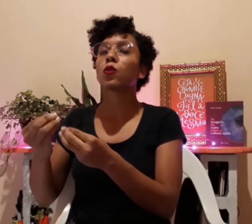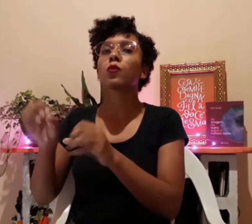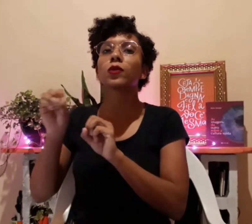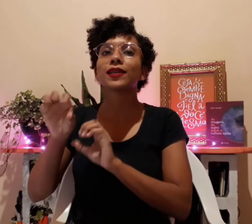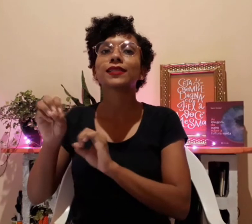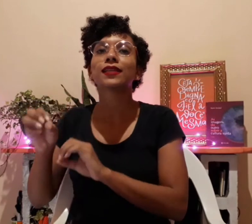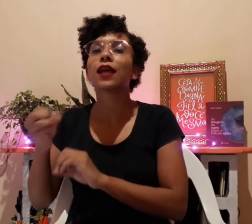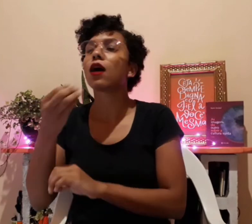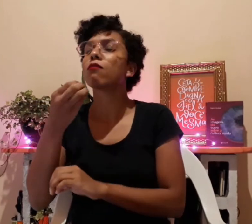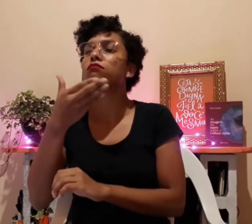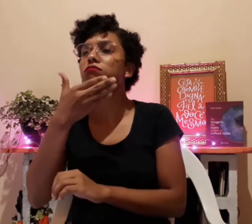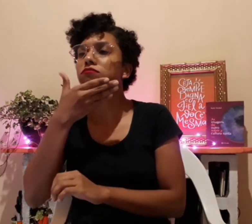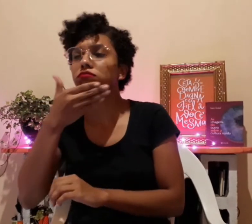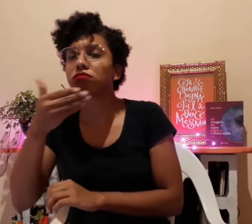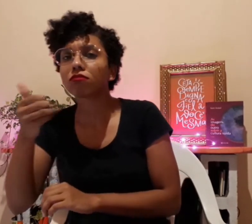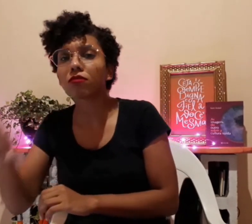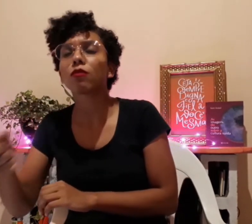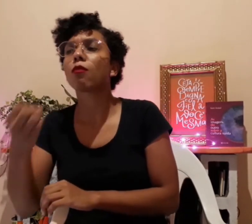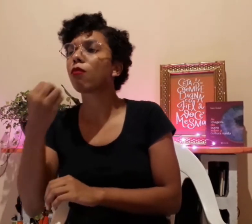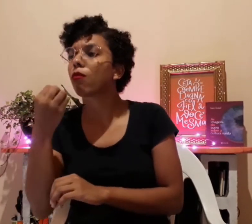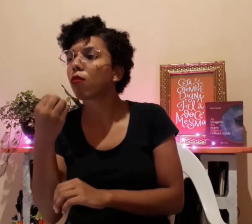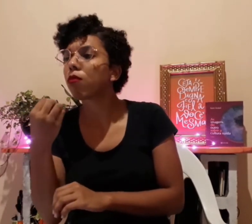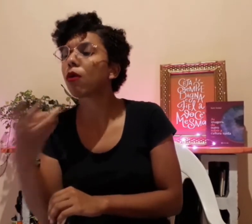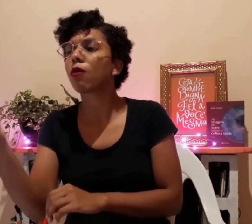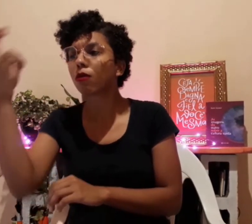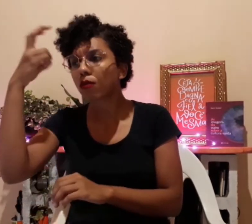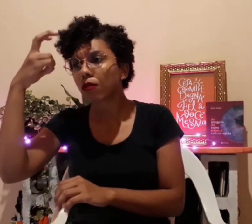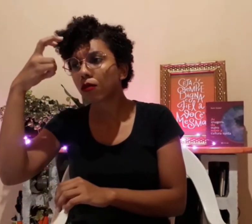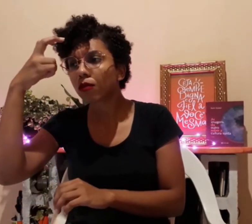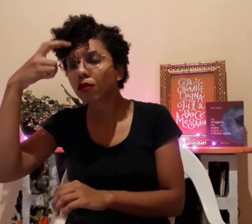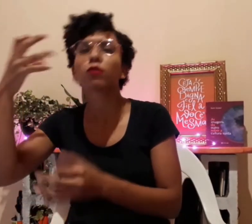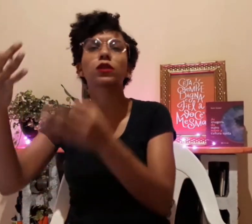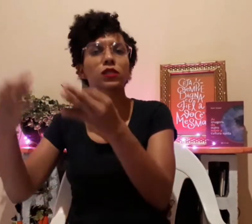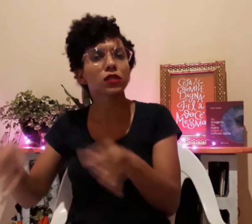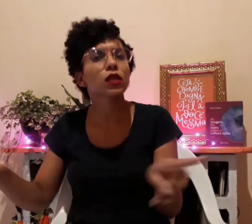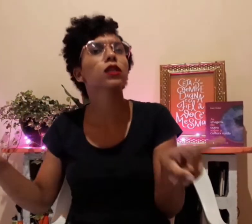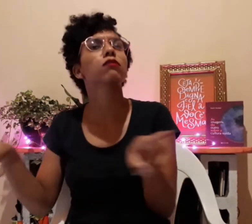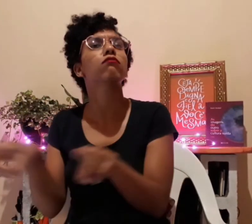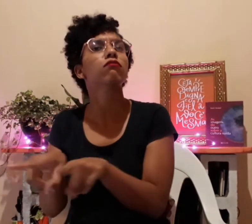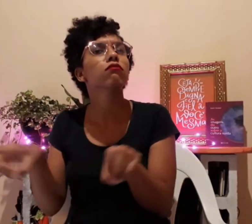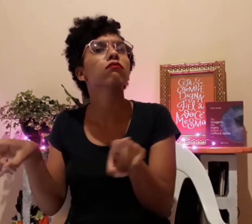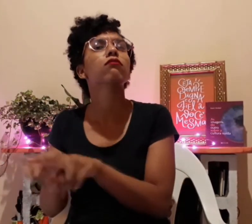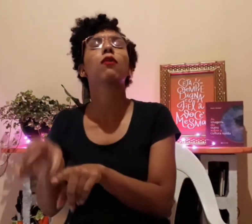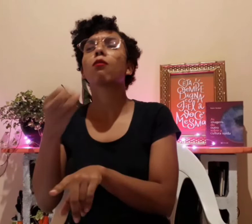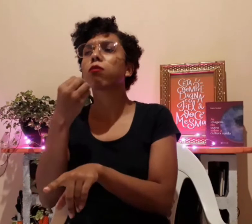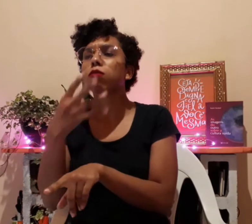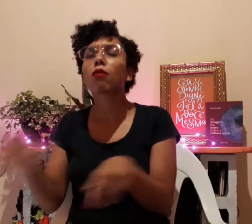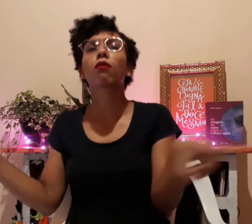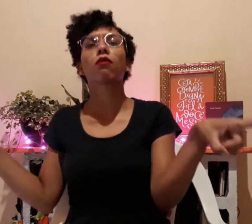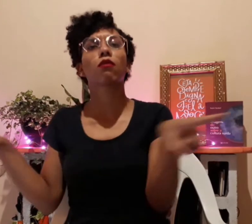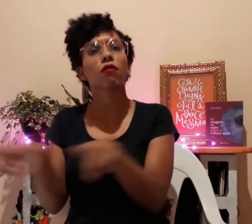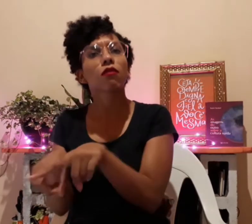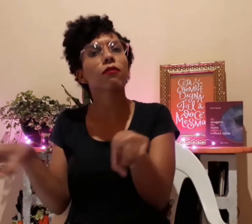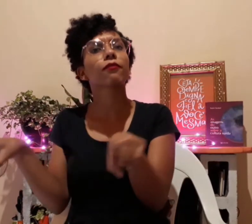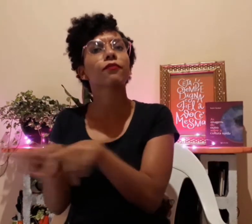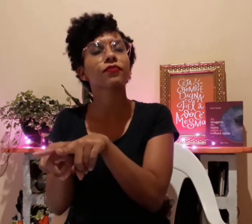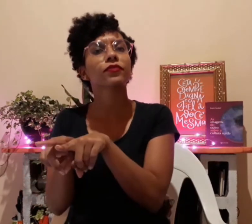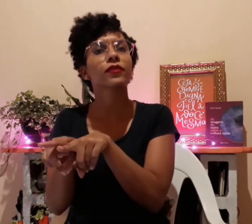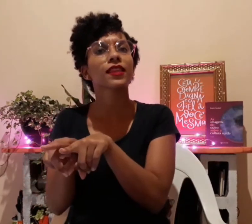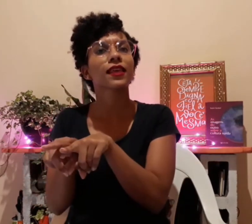pessoas, eles lutam e trabalham para ensinar que sim, a cultura negra é uma cultura positiva, que é também algo